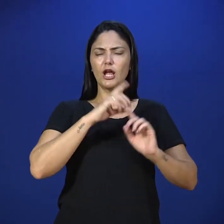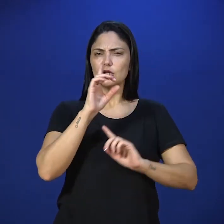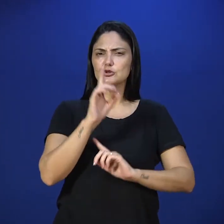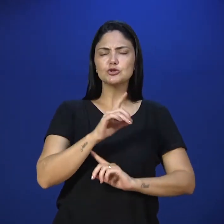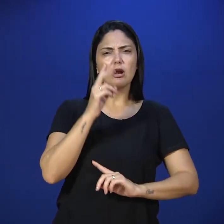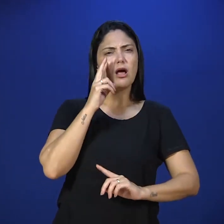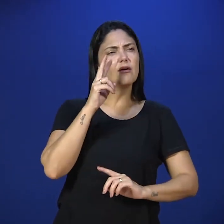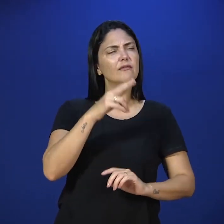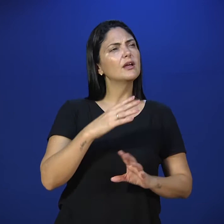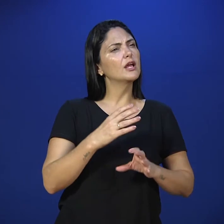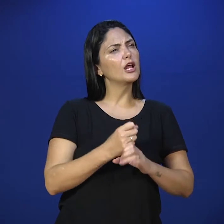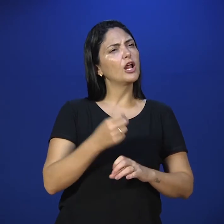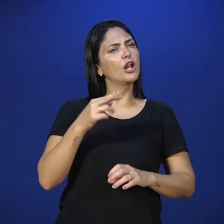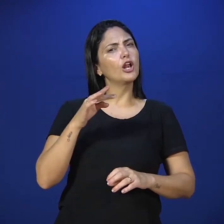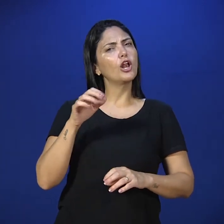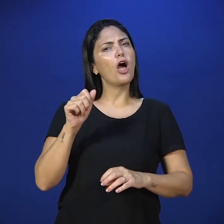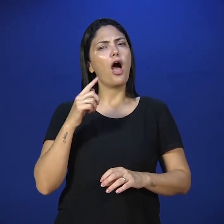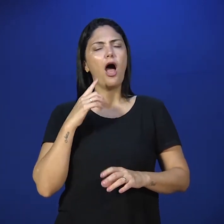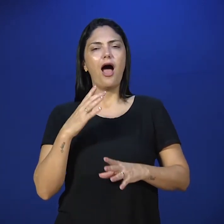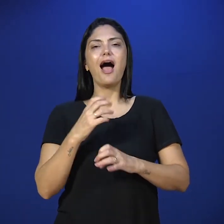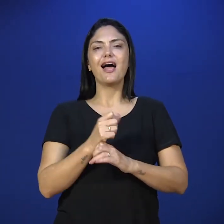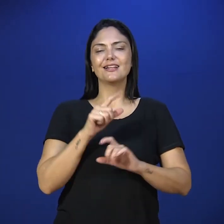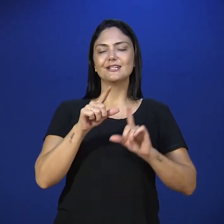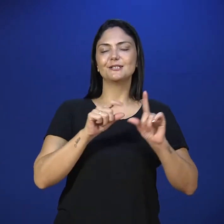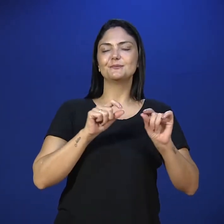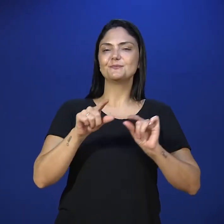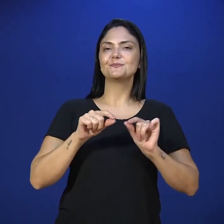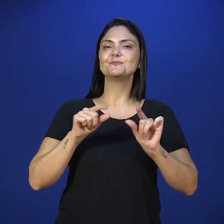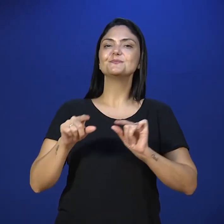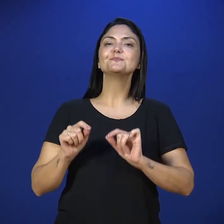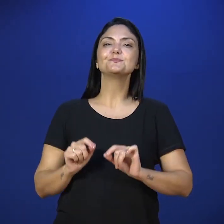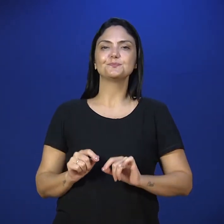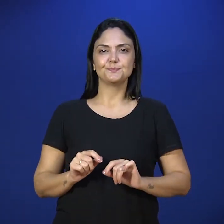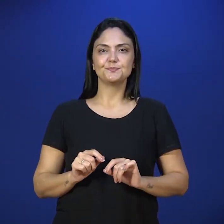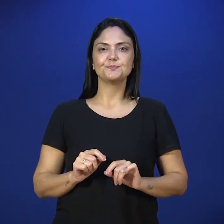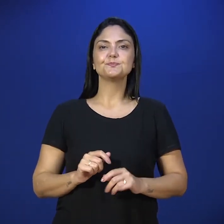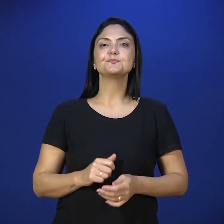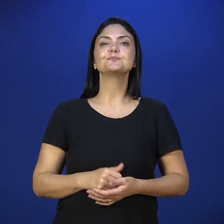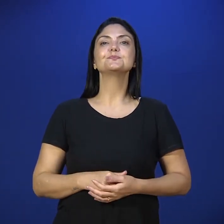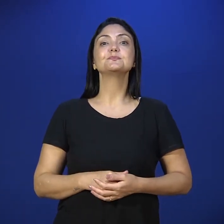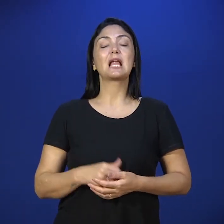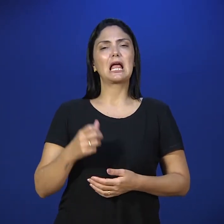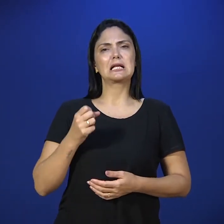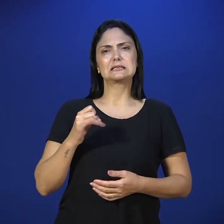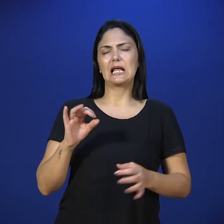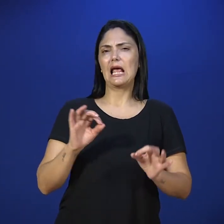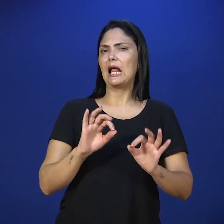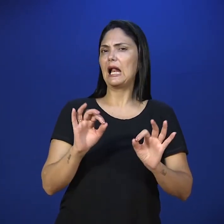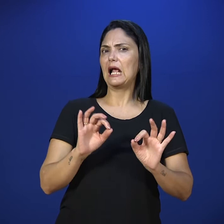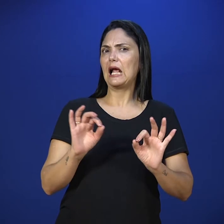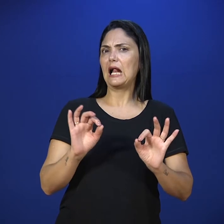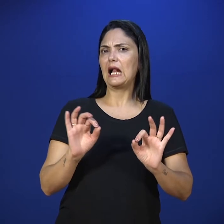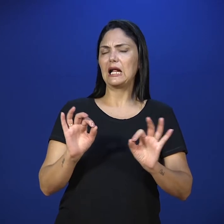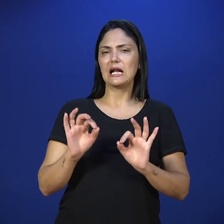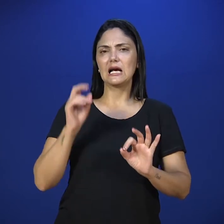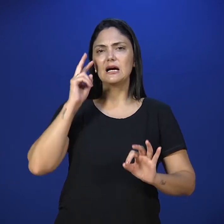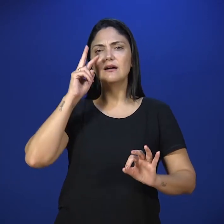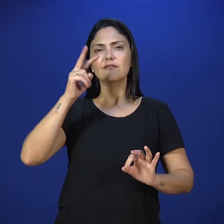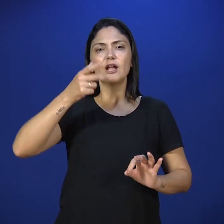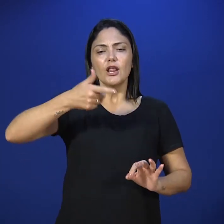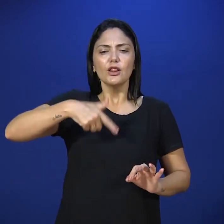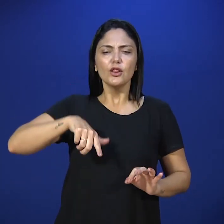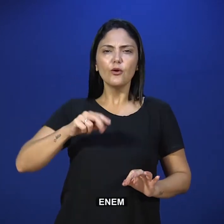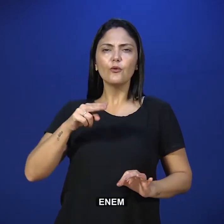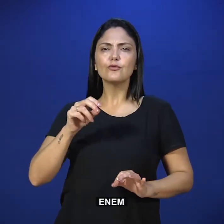acesso às suas notas e média deste processo seletivo. 10. Em hipótese alguma, haverá revisão das